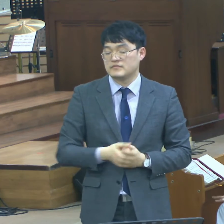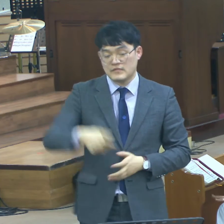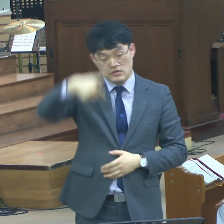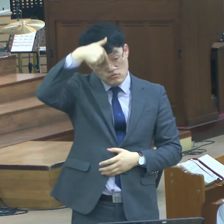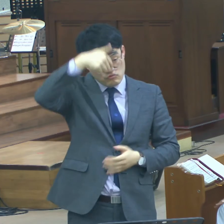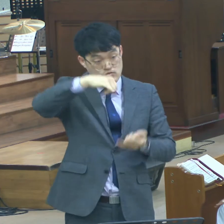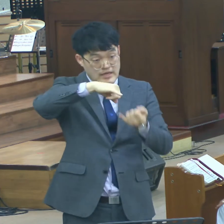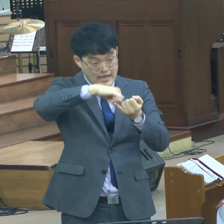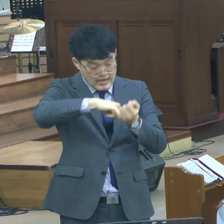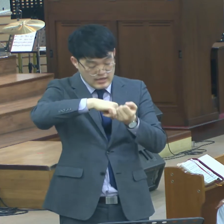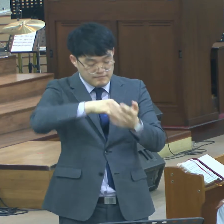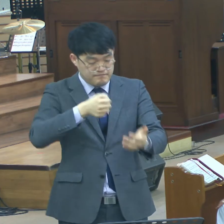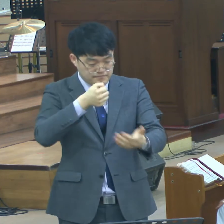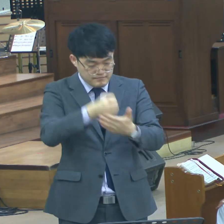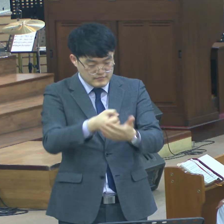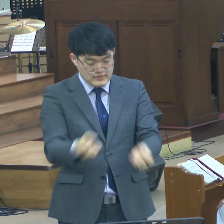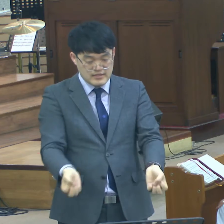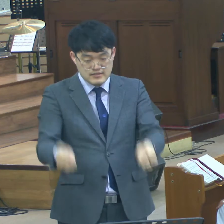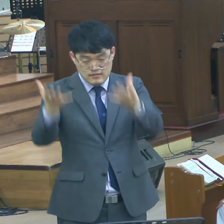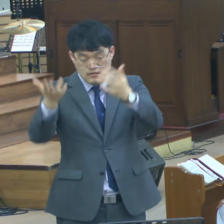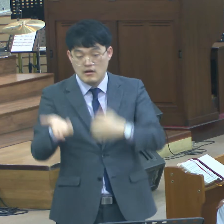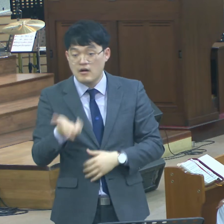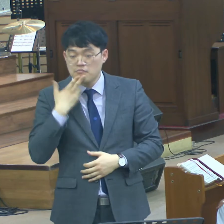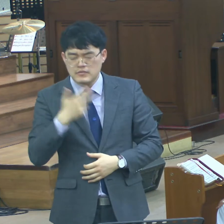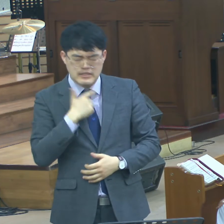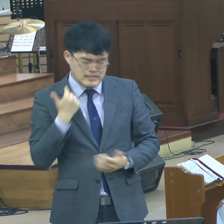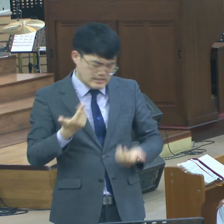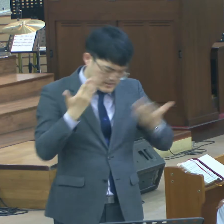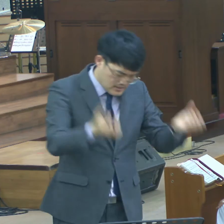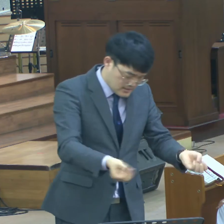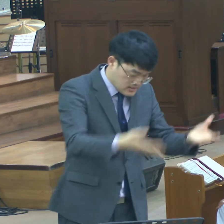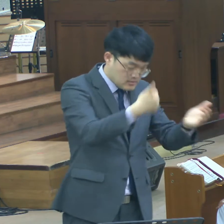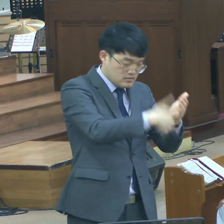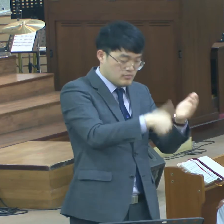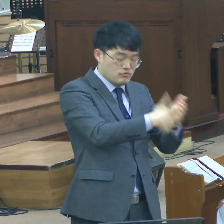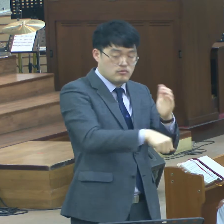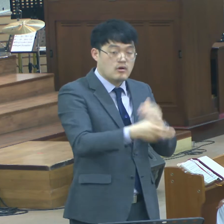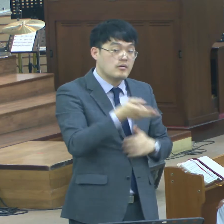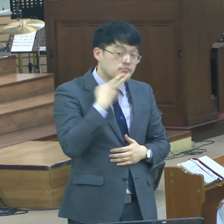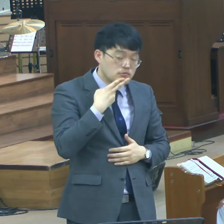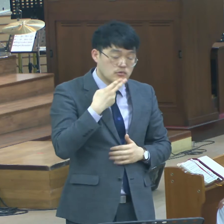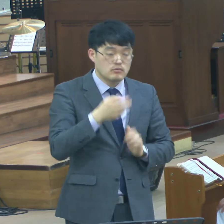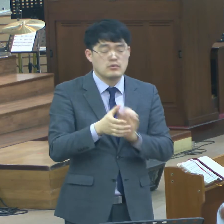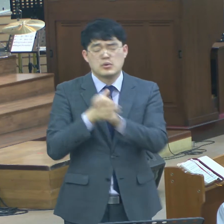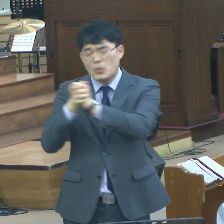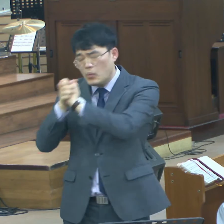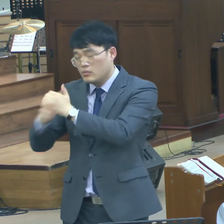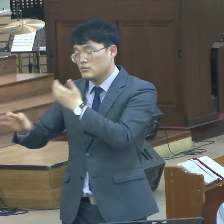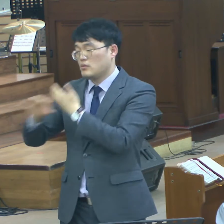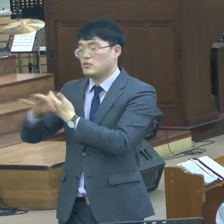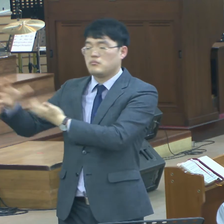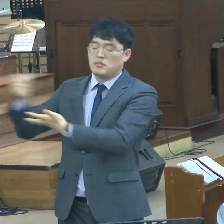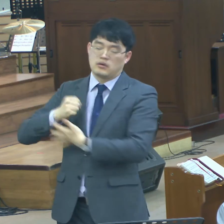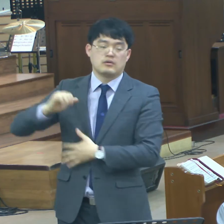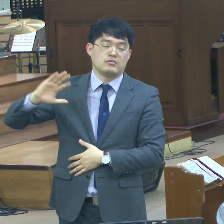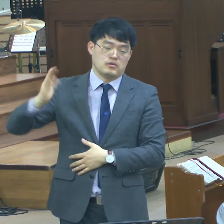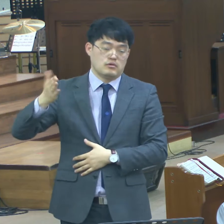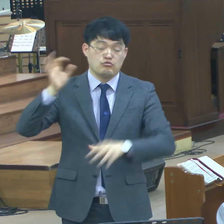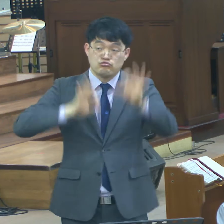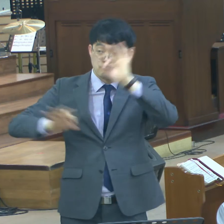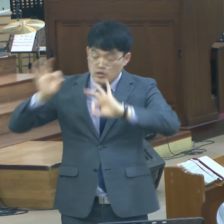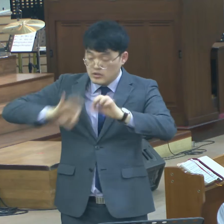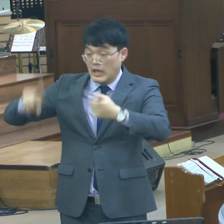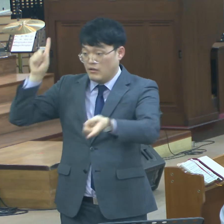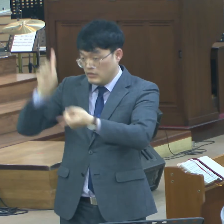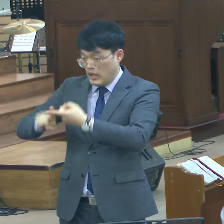구약이 규정한 제사를 드리지 않아도 희생 제물이 없어도 기도하면 그냥 받는다. 구하는 것은 받게 된다. 그대로